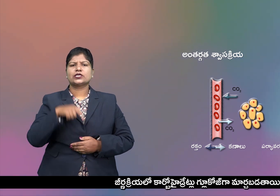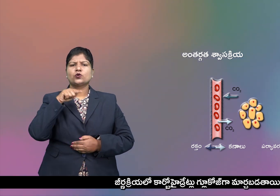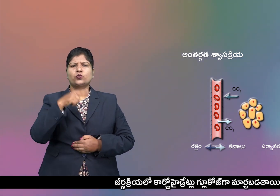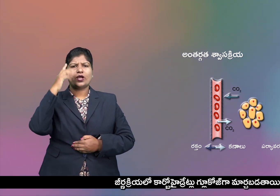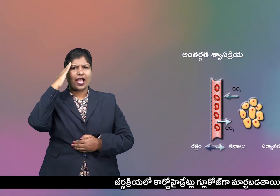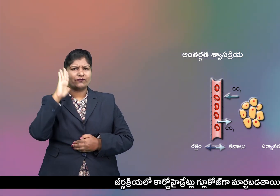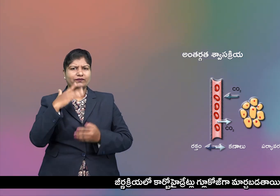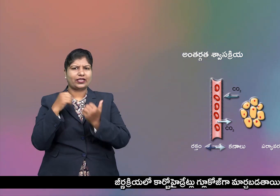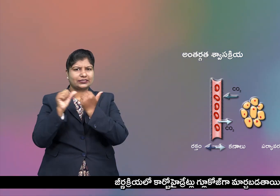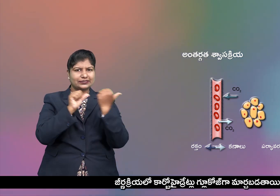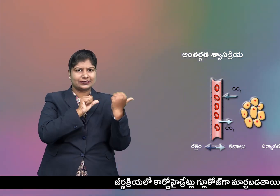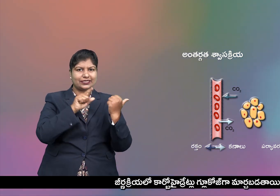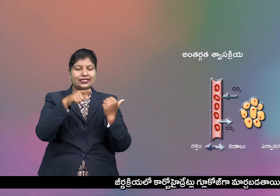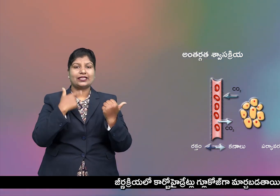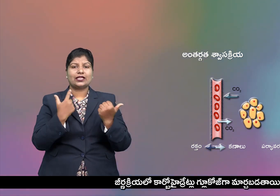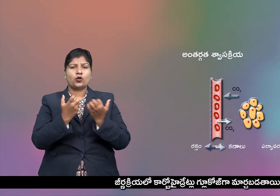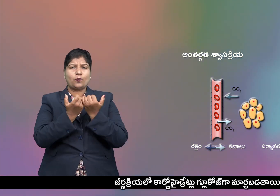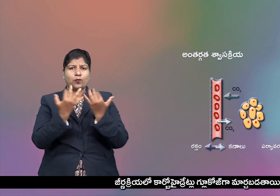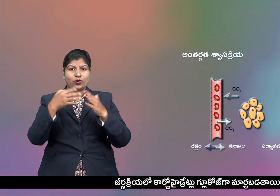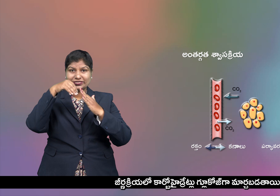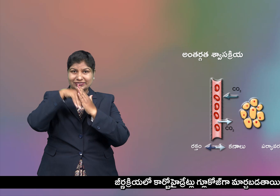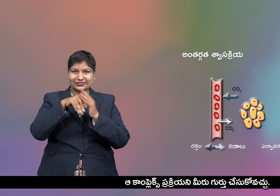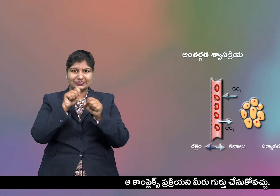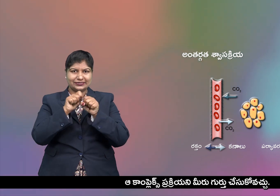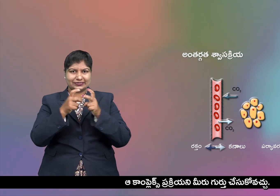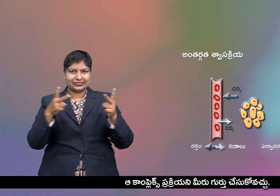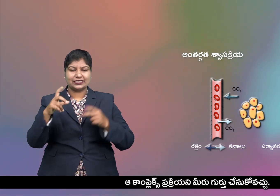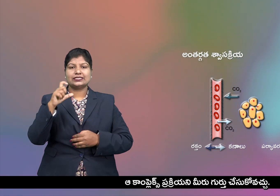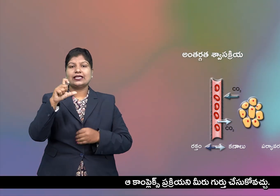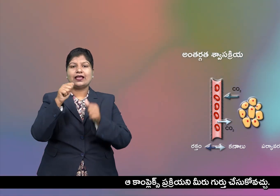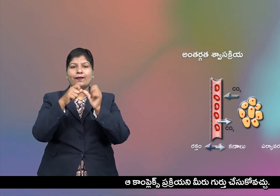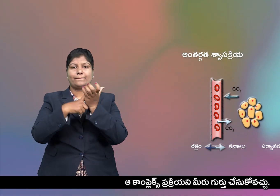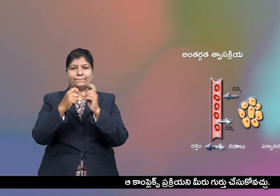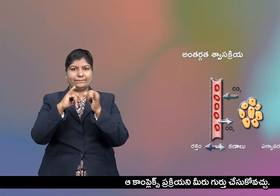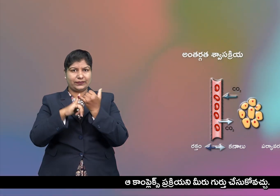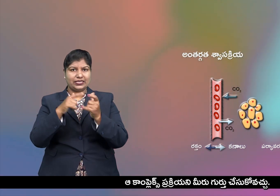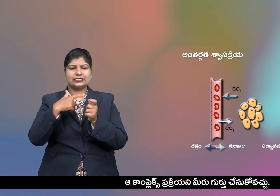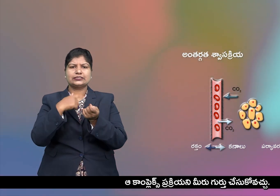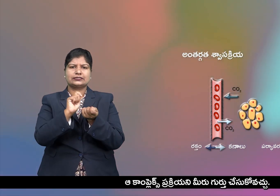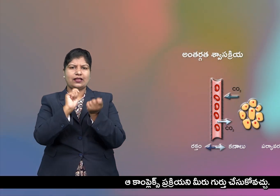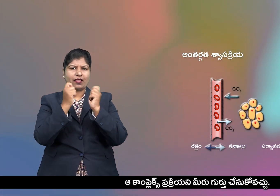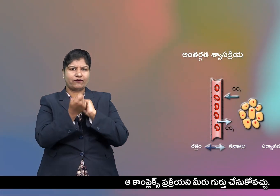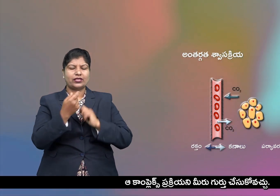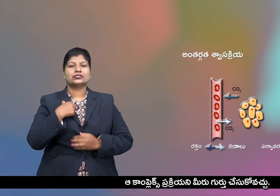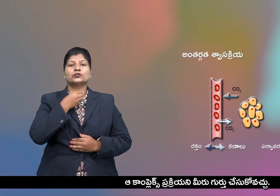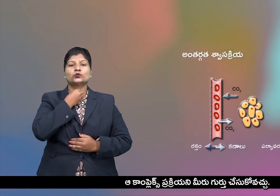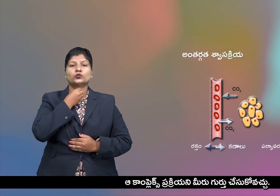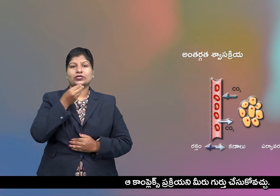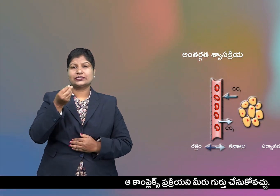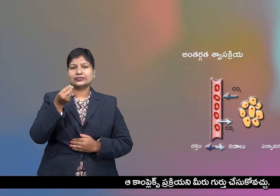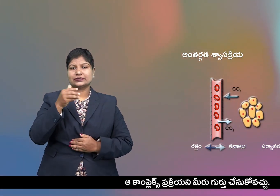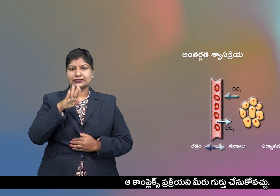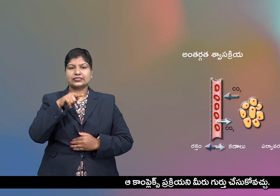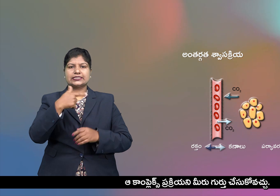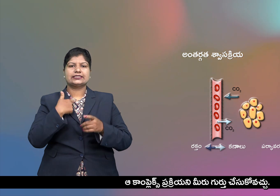జీర్ణక్రియలో కార్బోహైడ్రేట్లు గ్లూకోజ్గా మారతాయి. ఆ కాంప్లెక్స్ ప్రక్రియని మీరు గుర్తుచేసుకోవచ్చు.